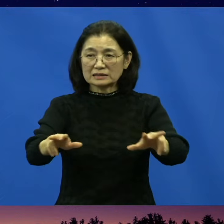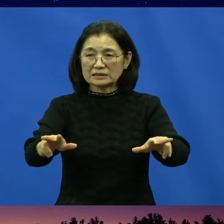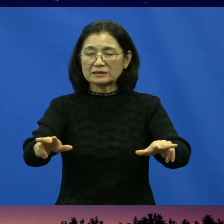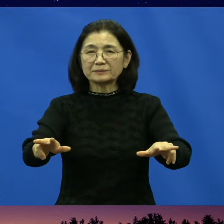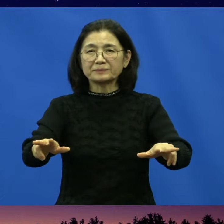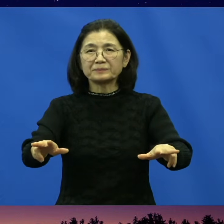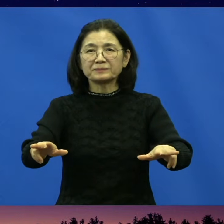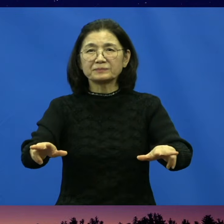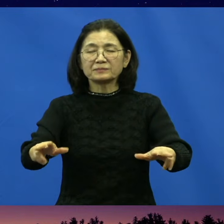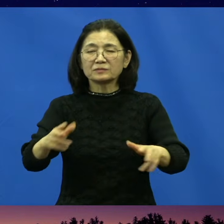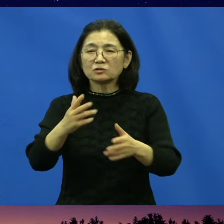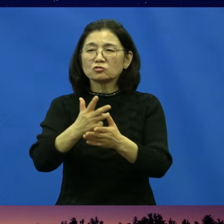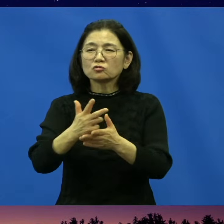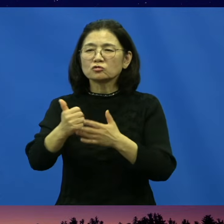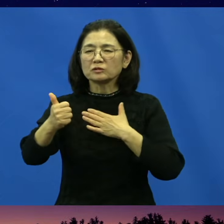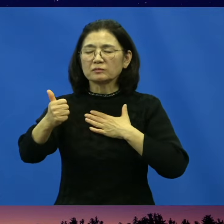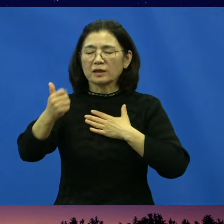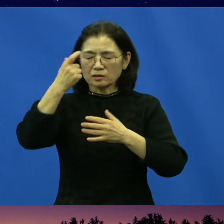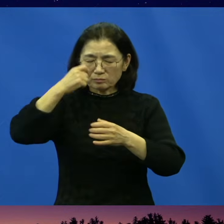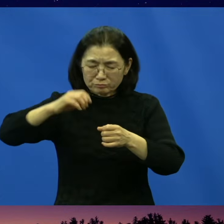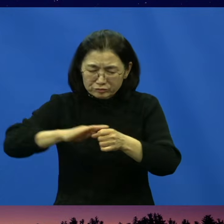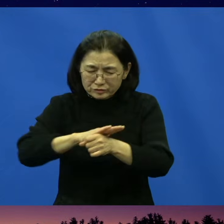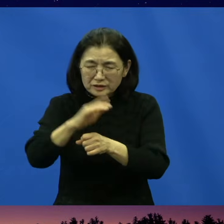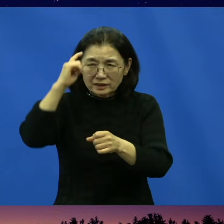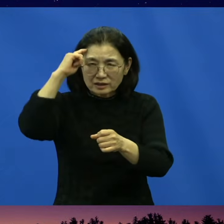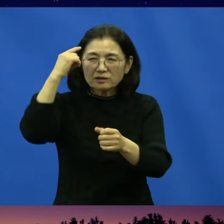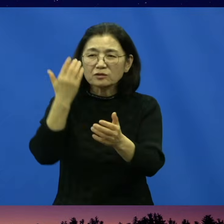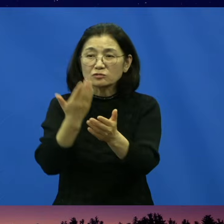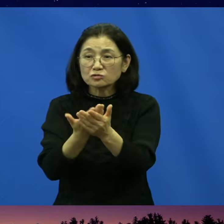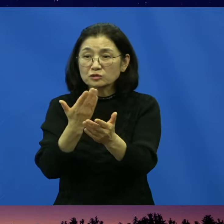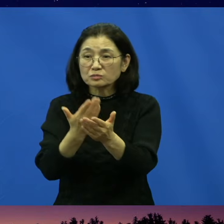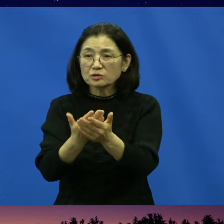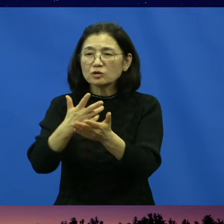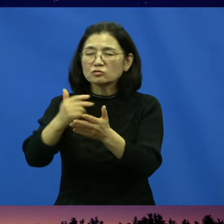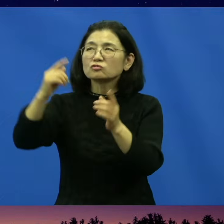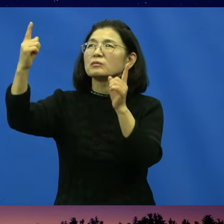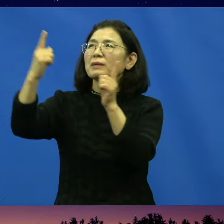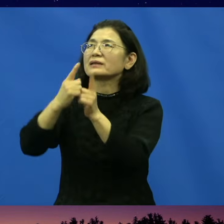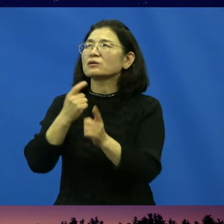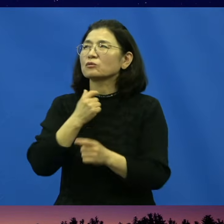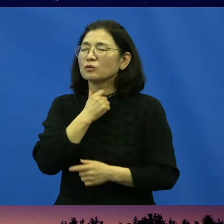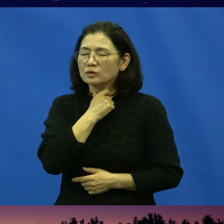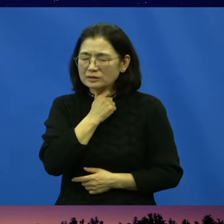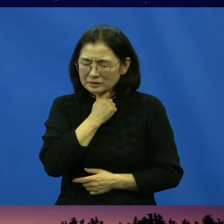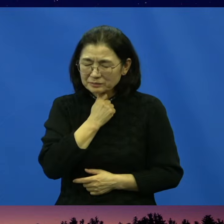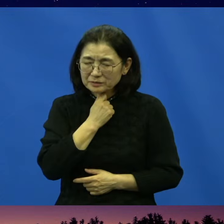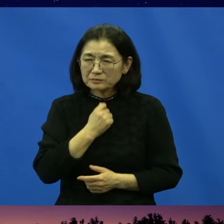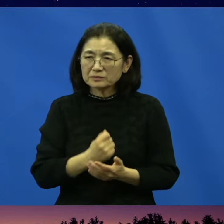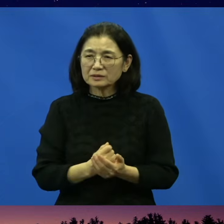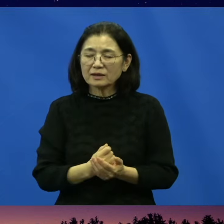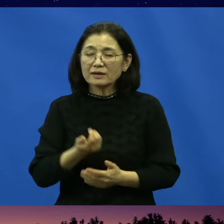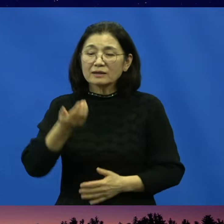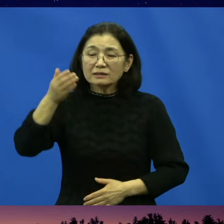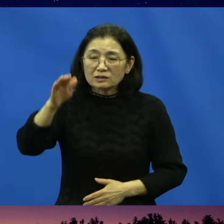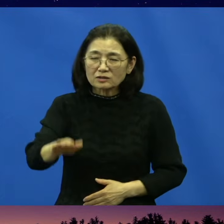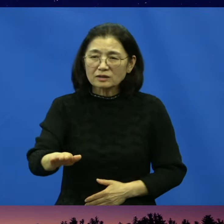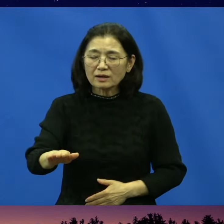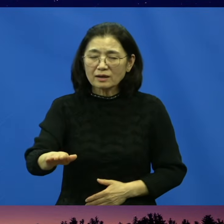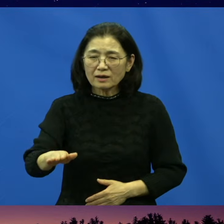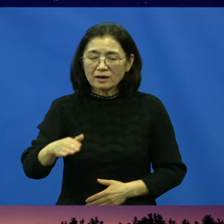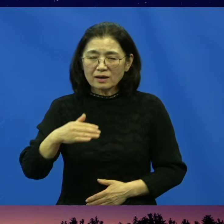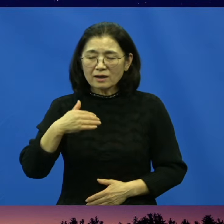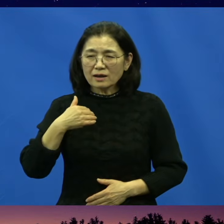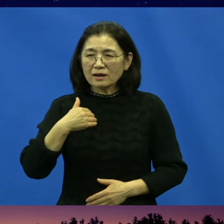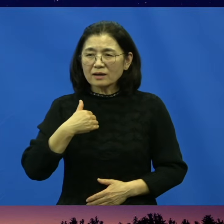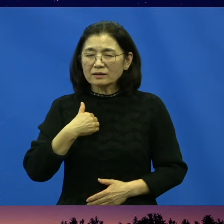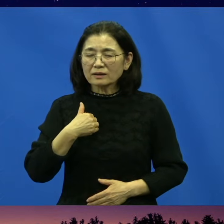가운데 주님, 나를 불쌍히 여겨 주십시오. 주님, 내가 정말 주님 만나고 싶습니다. 주님, 그러나 내가 할 수 있는 것은 아무것도